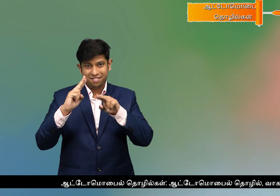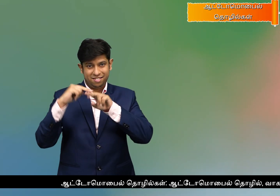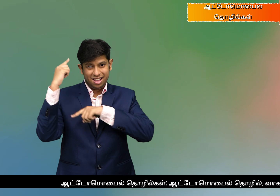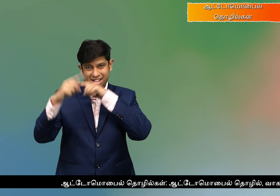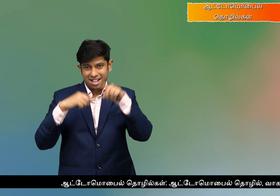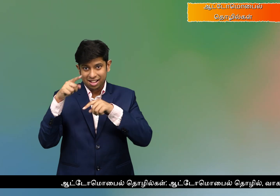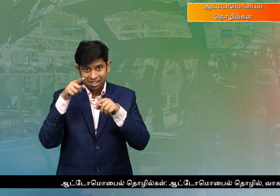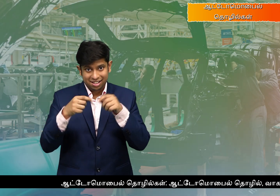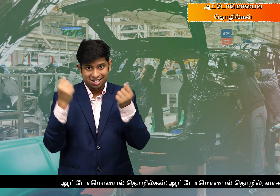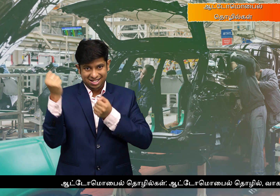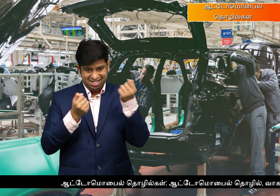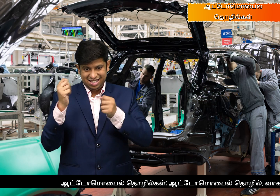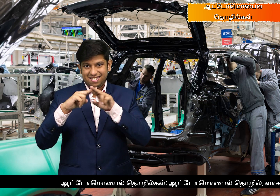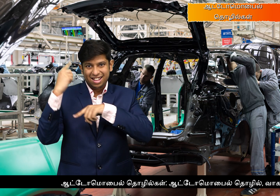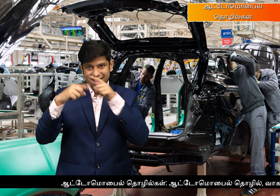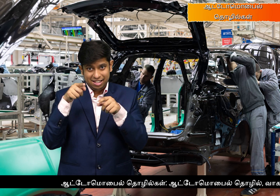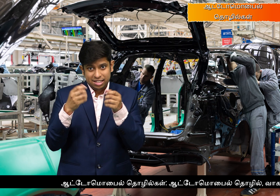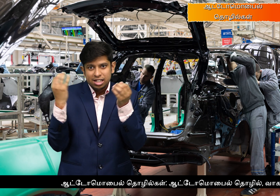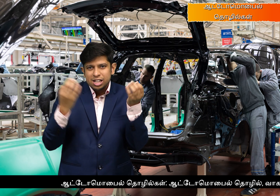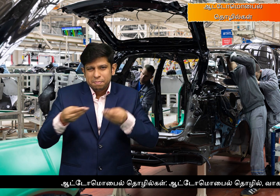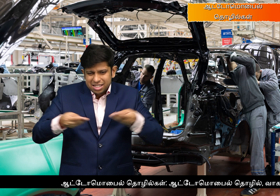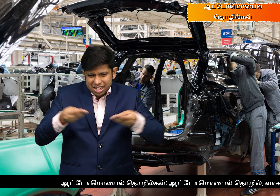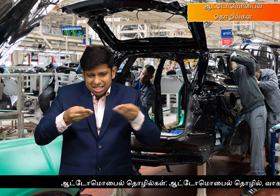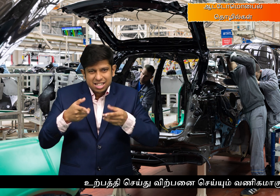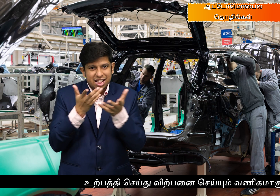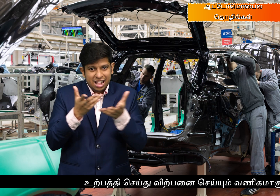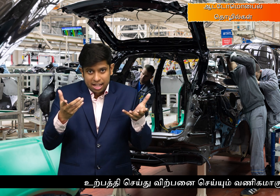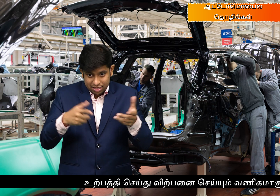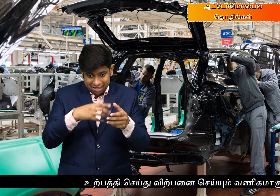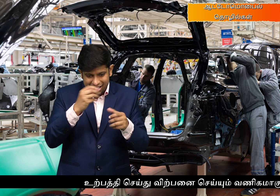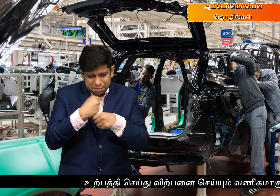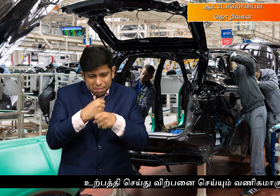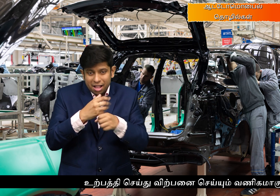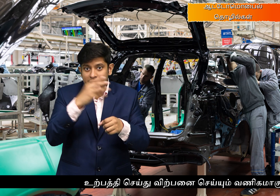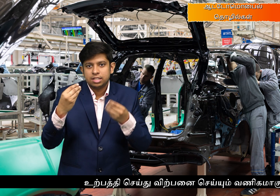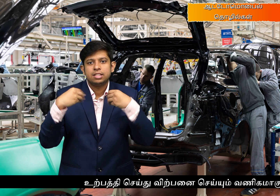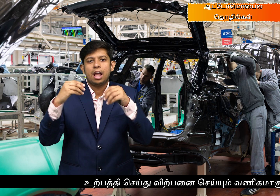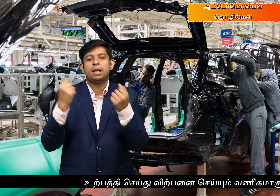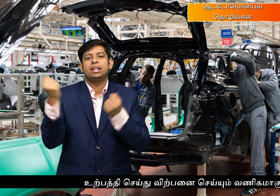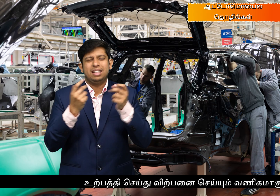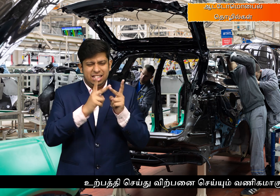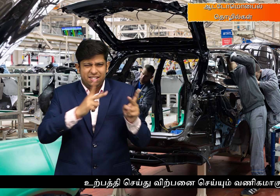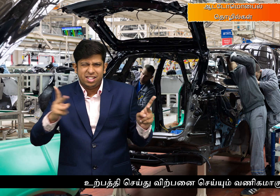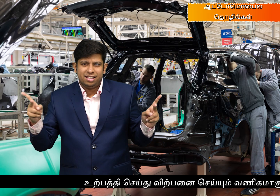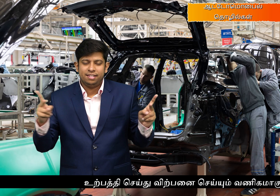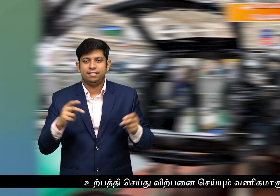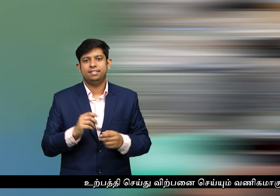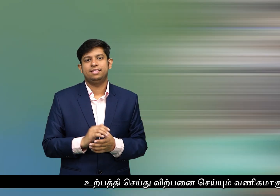ஆட்டோமொபைல் தொழில்கள்: ஆட்டோமொபைல் தொழில் வாகனங்களை உற்பத்தி செய்து விற்பனை செய்யும் வணிகமாகும்.